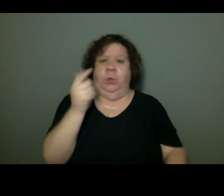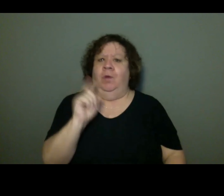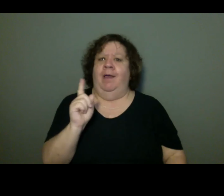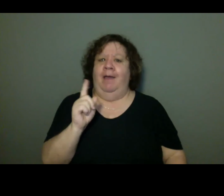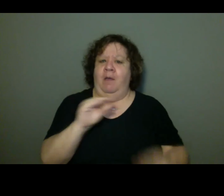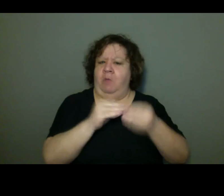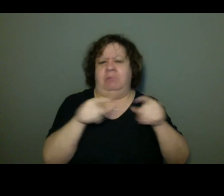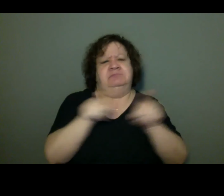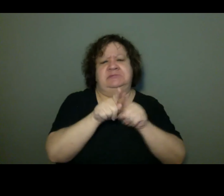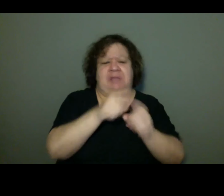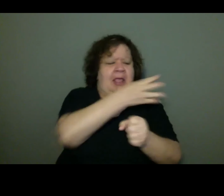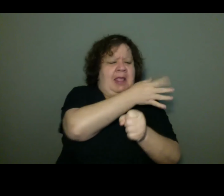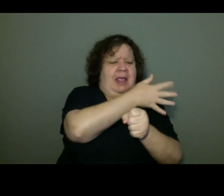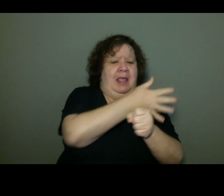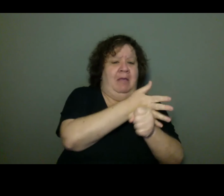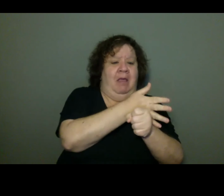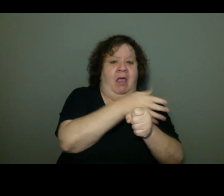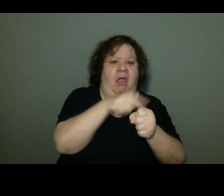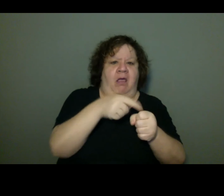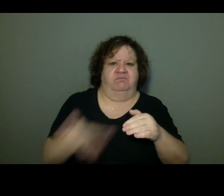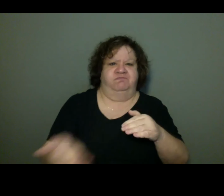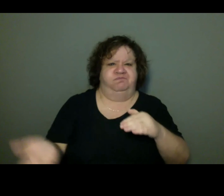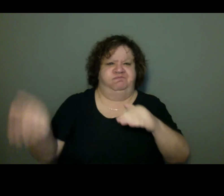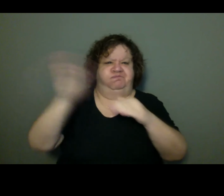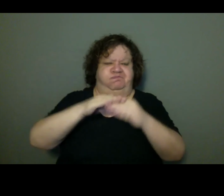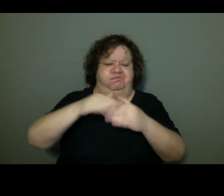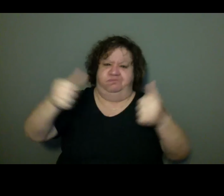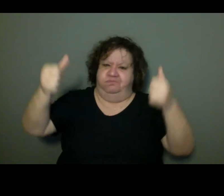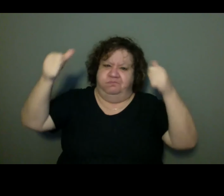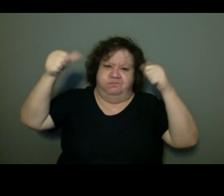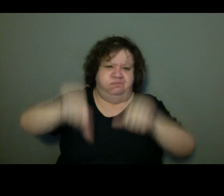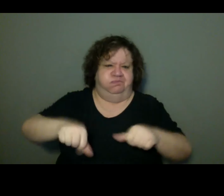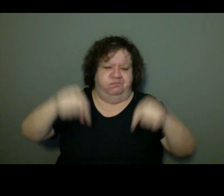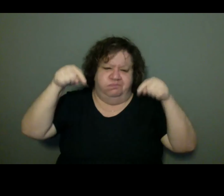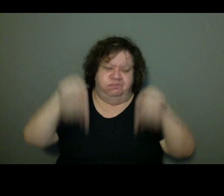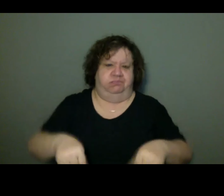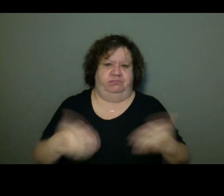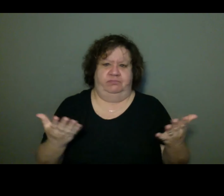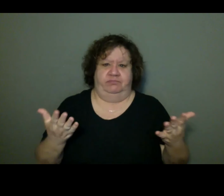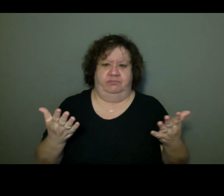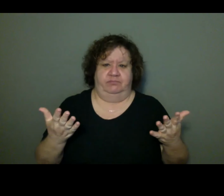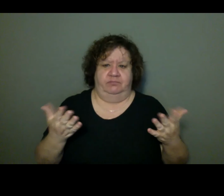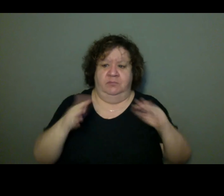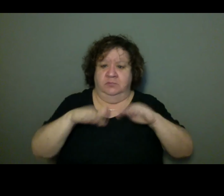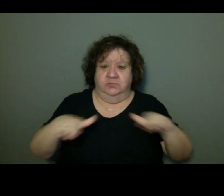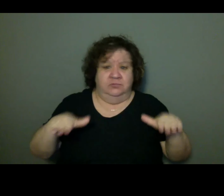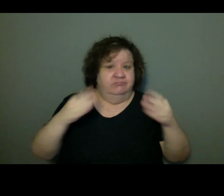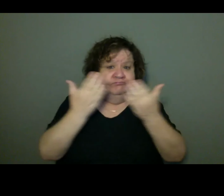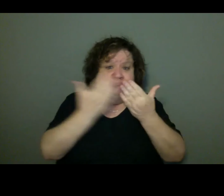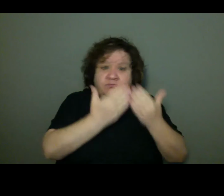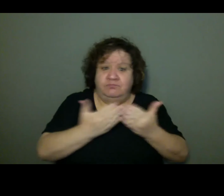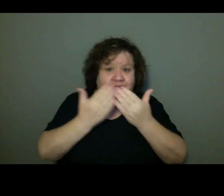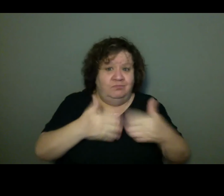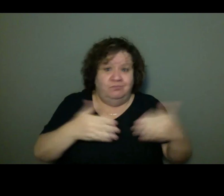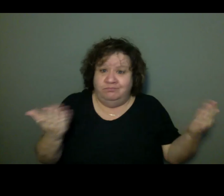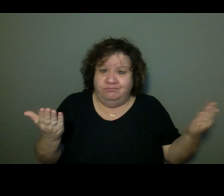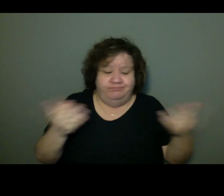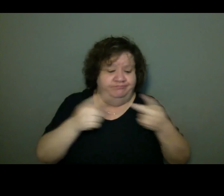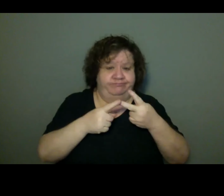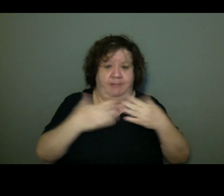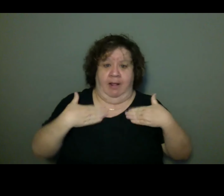debilidades del sistema. Por ejemplo, la pobreza, la dificultad en el acceso a la salud, a la